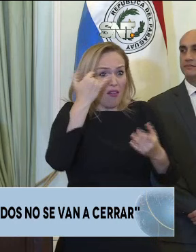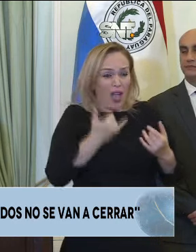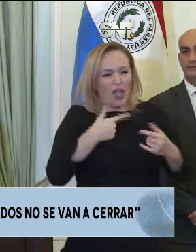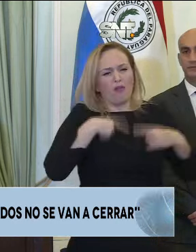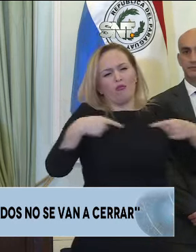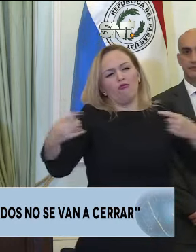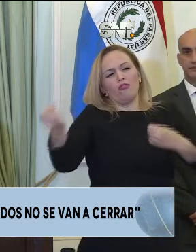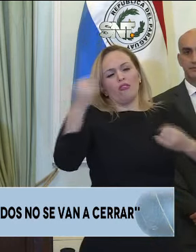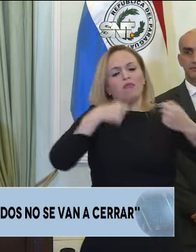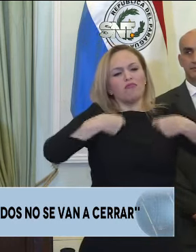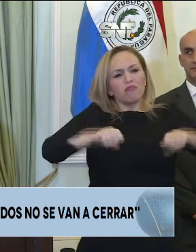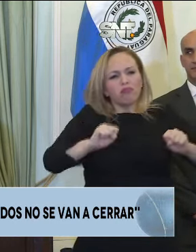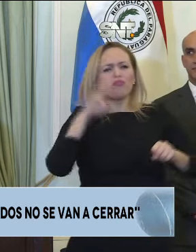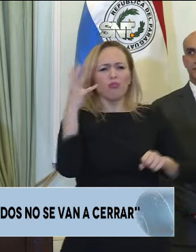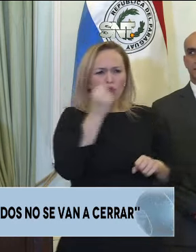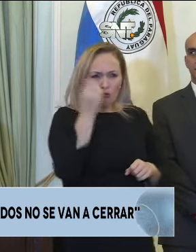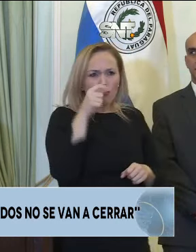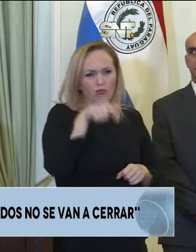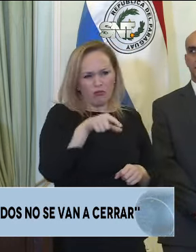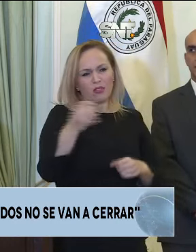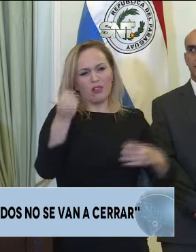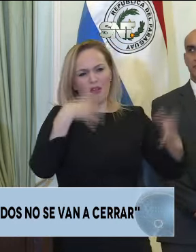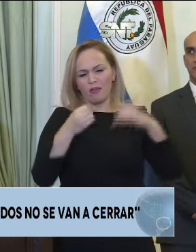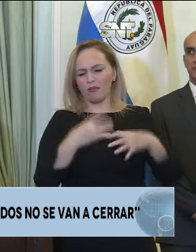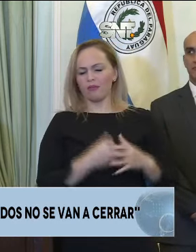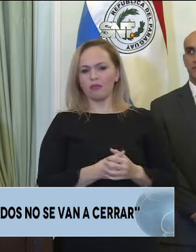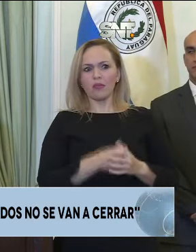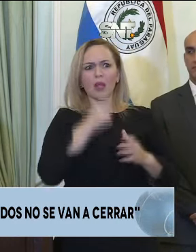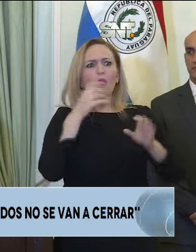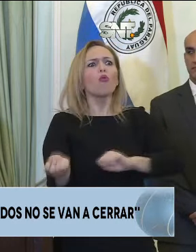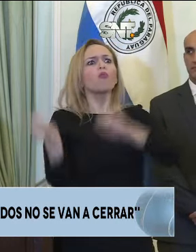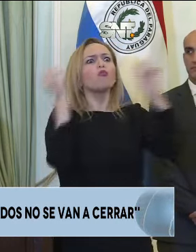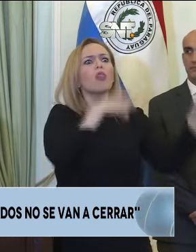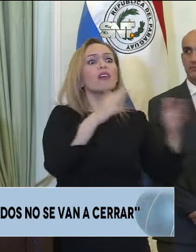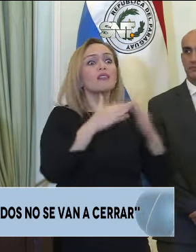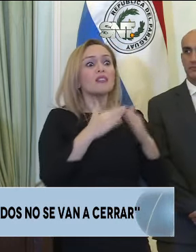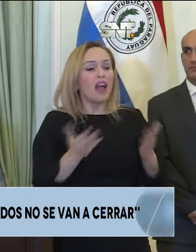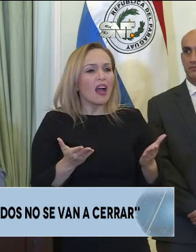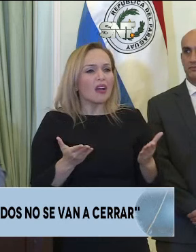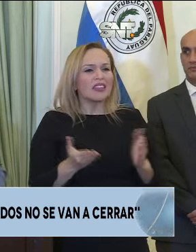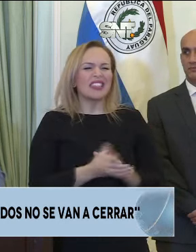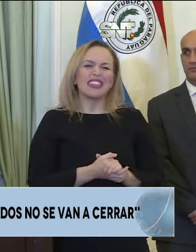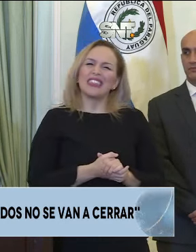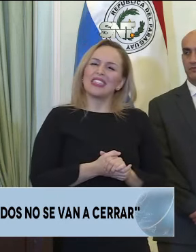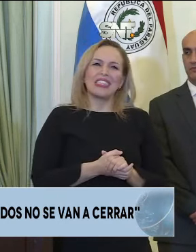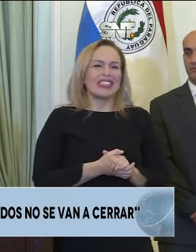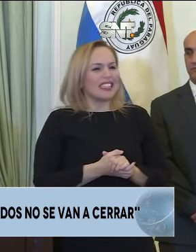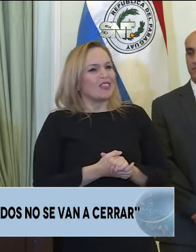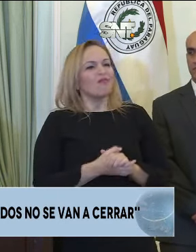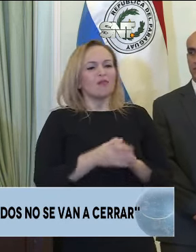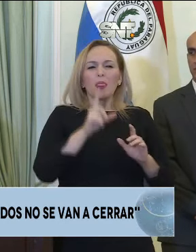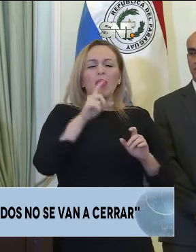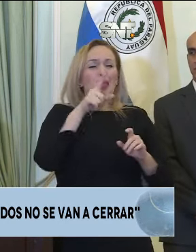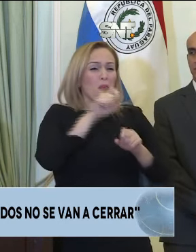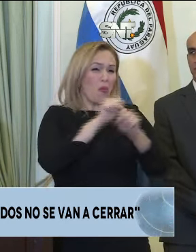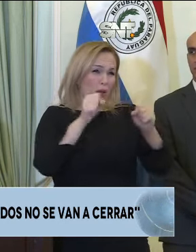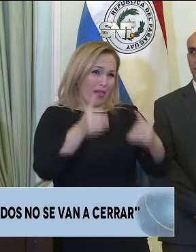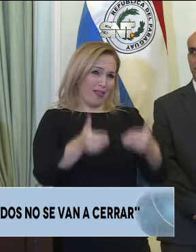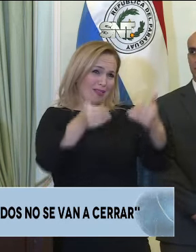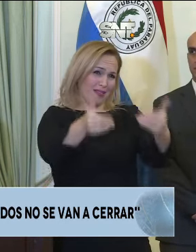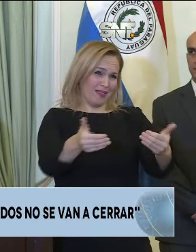y pick-ups y demás. Y su segunda pregunta era... ¿Una mudanza? Y no, la verdad que no. Entiendo que eso es postergable,